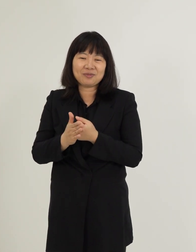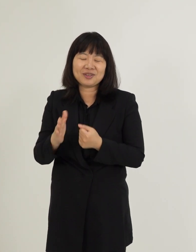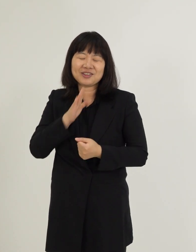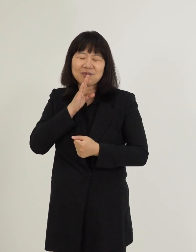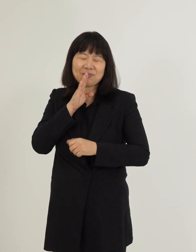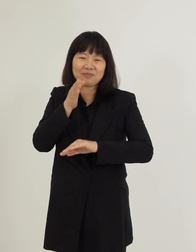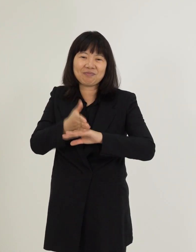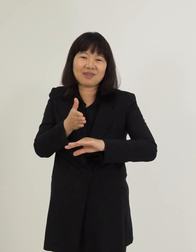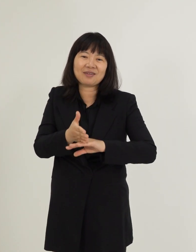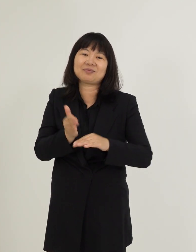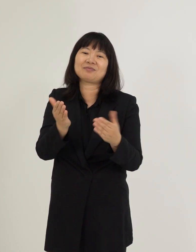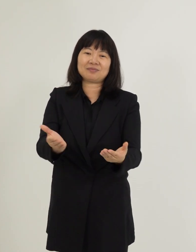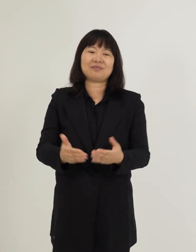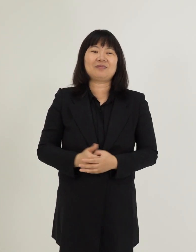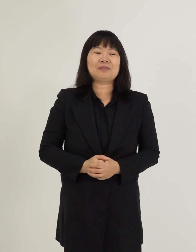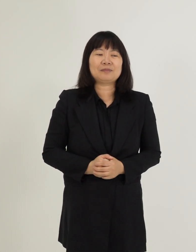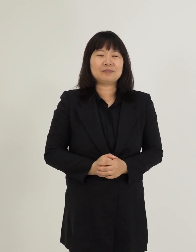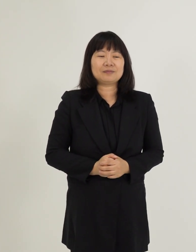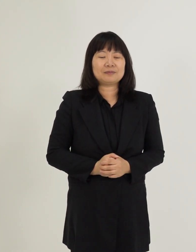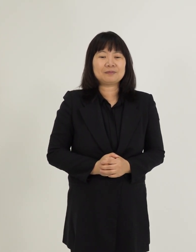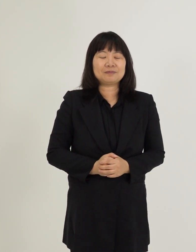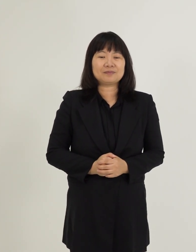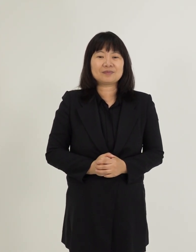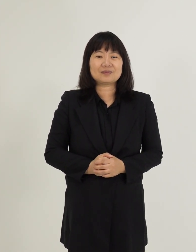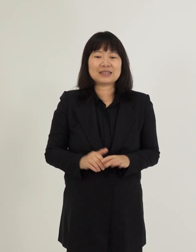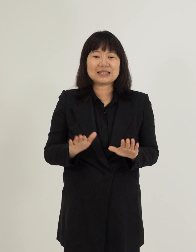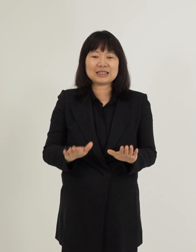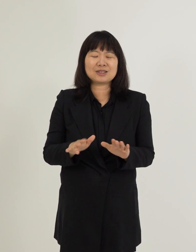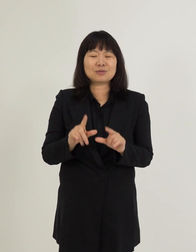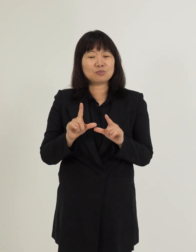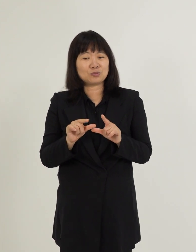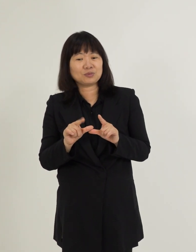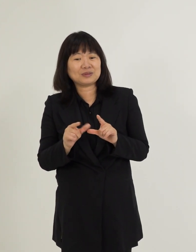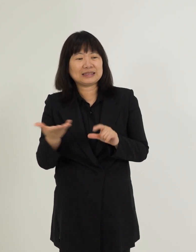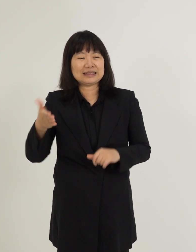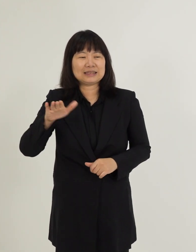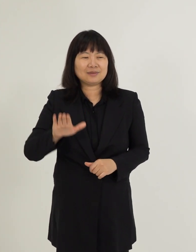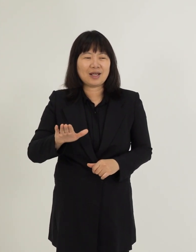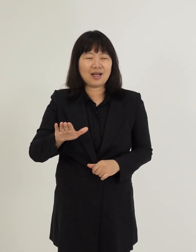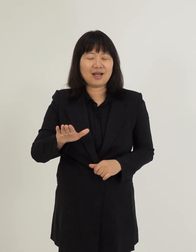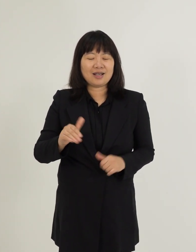참 감사해요. 지금 우리가 부분적이지만은 그 일을